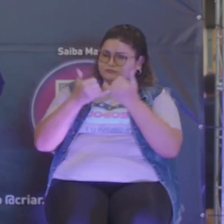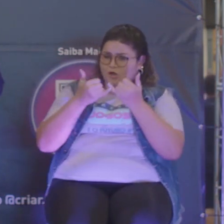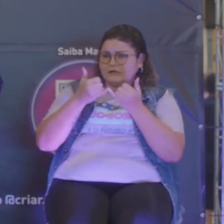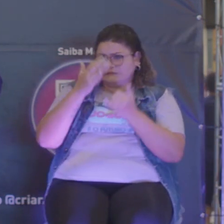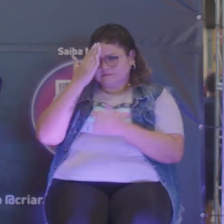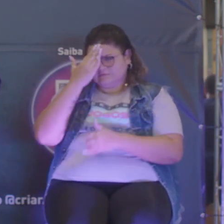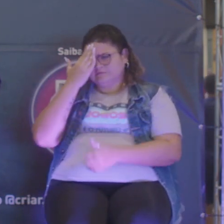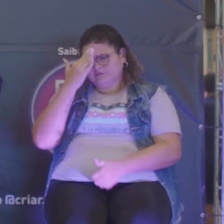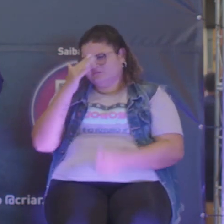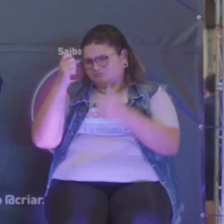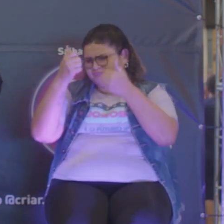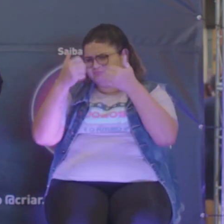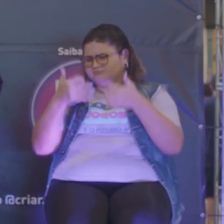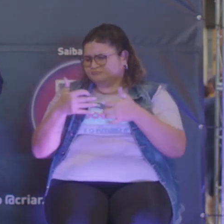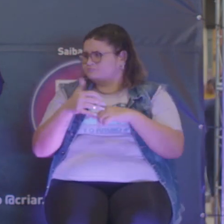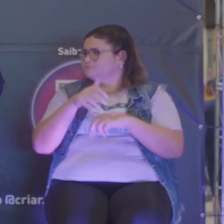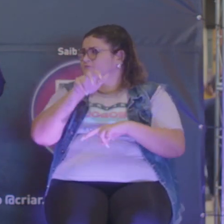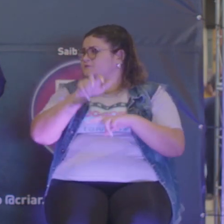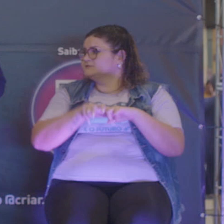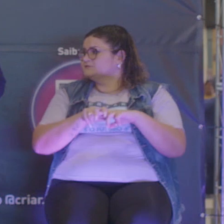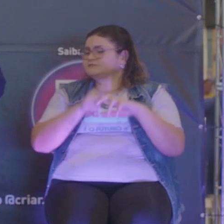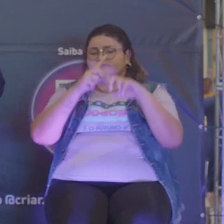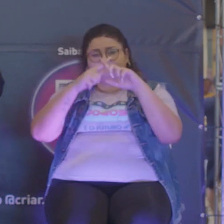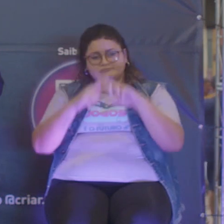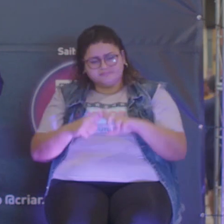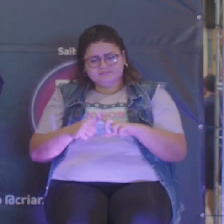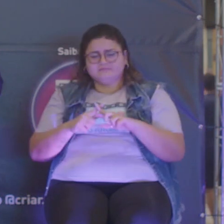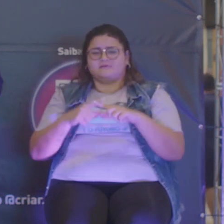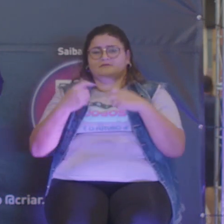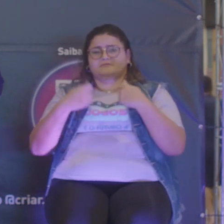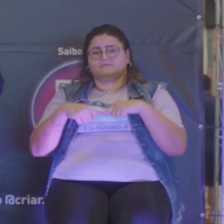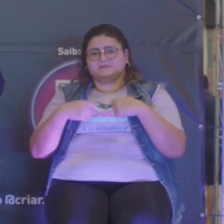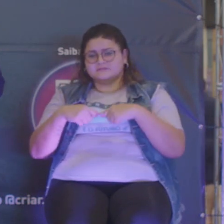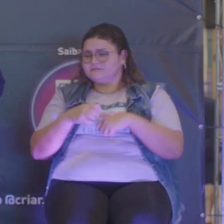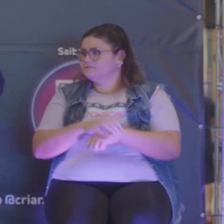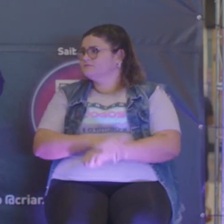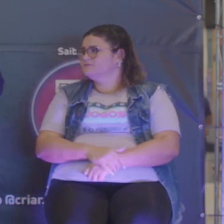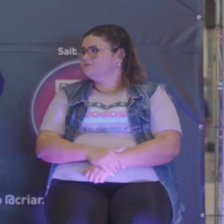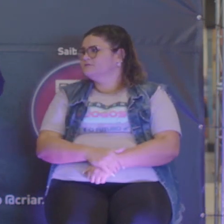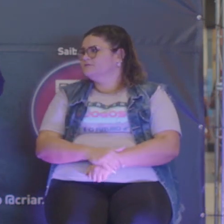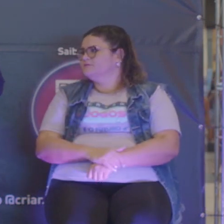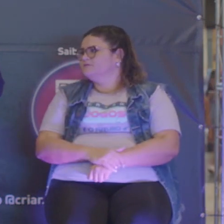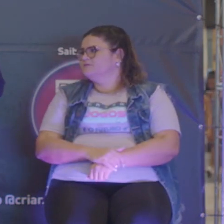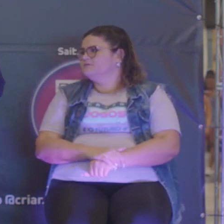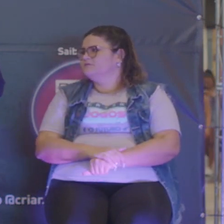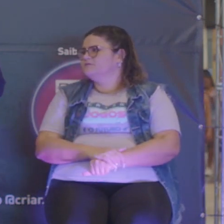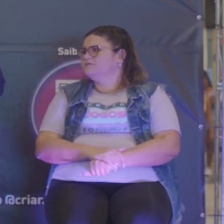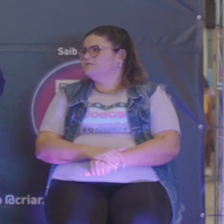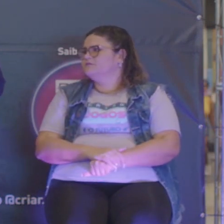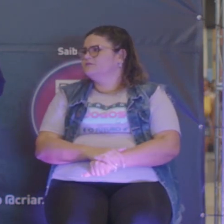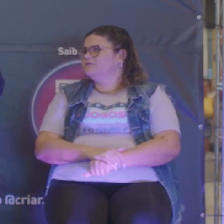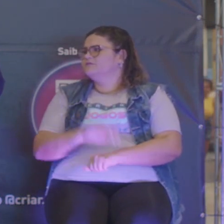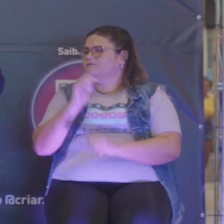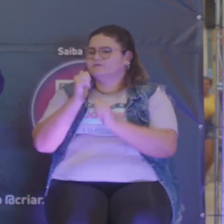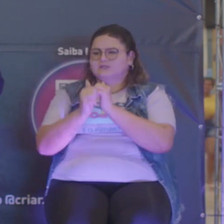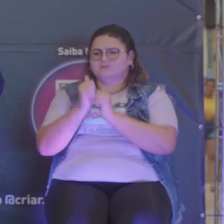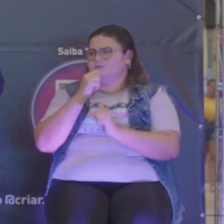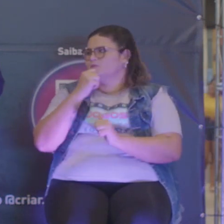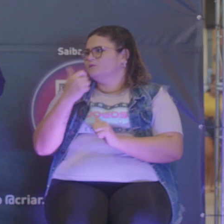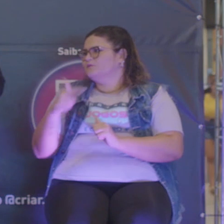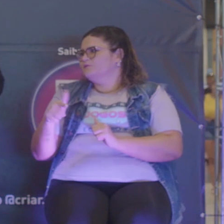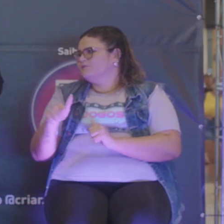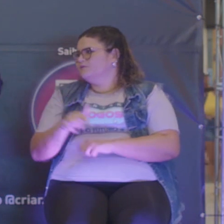rankeds, né? Então, você tá ali, você tem que competir, você tem que ter um rank ali, um level, que é ali que te dá... No futebol não tem isso, né?